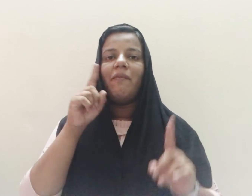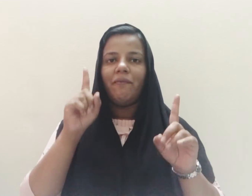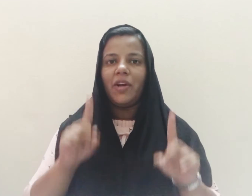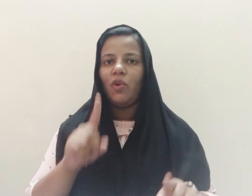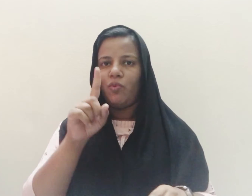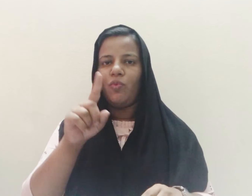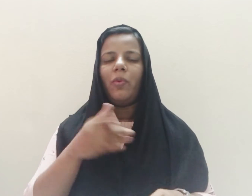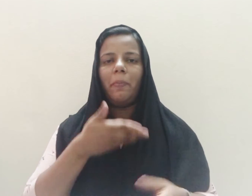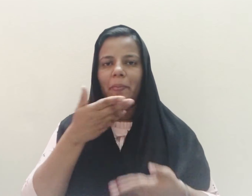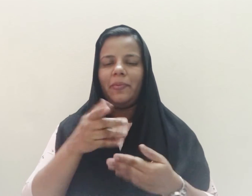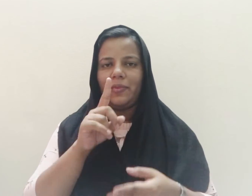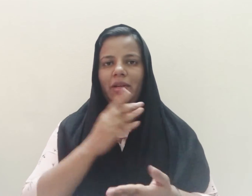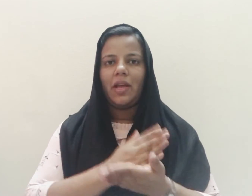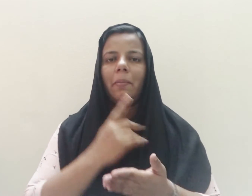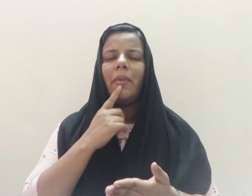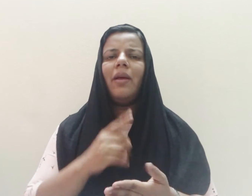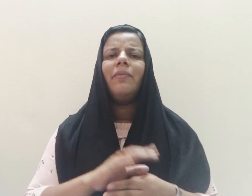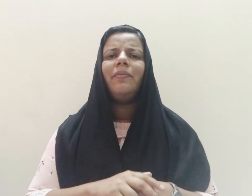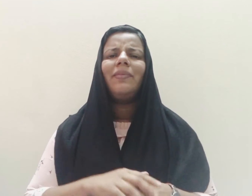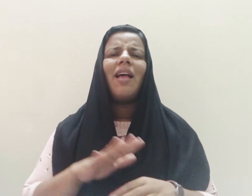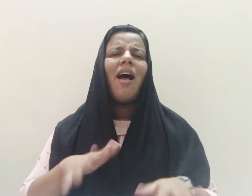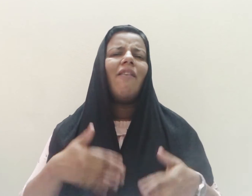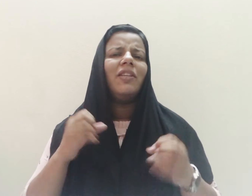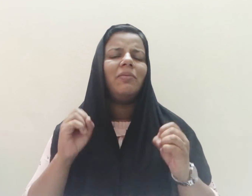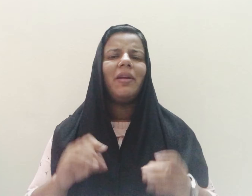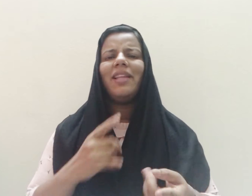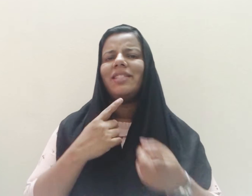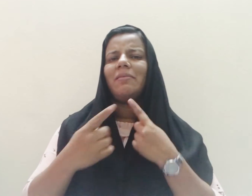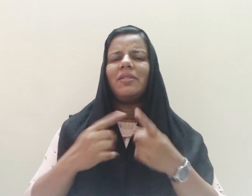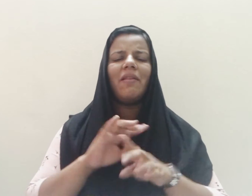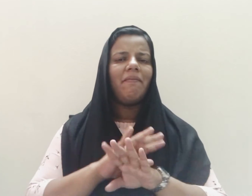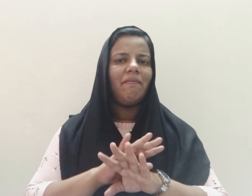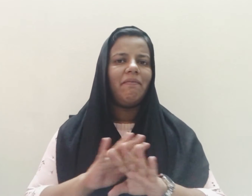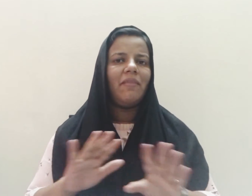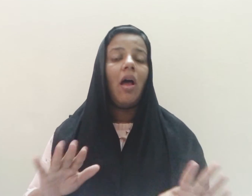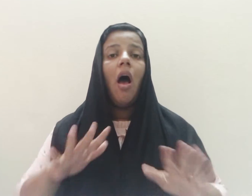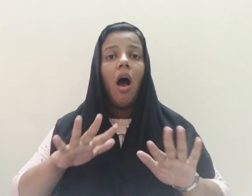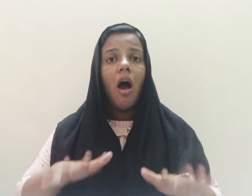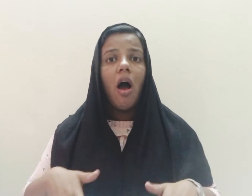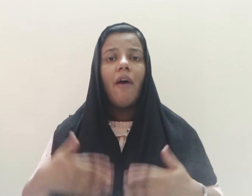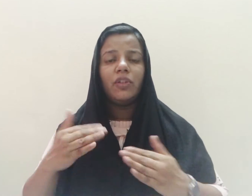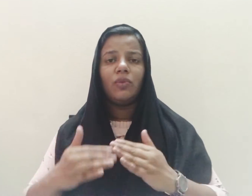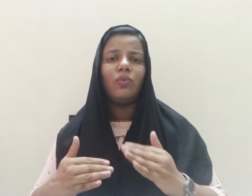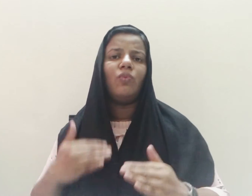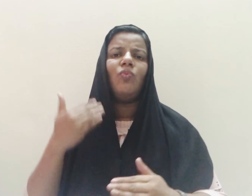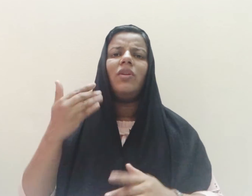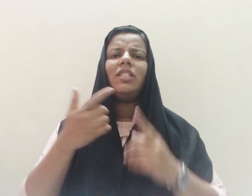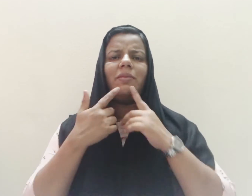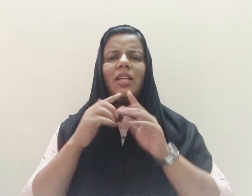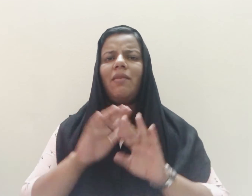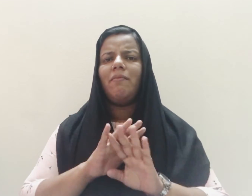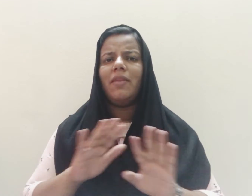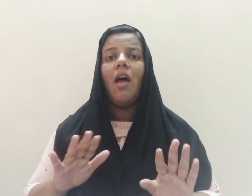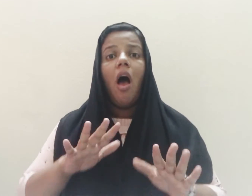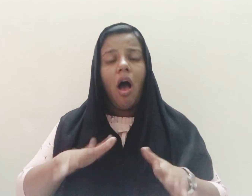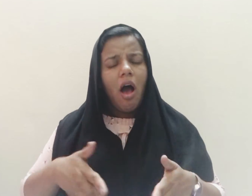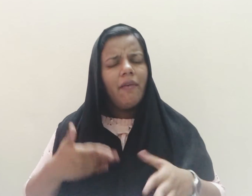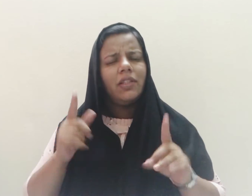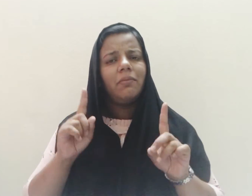ഒരു ഉപദേശം പറയാം അതിനകത്ത്. ഒരു കാരണവശാൽ അനാവശ്യമായി സംസാരിക്കും. ആവശ്യത്തിലധികമായ വാക്കുകൾ നമ്മുടെ വായിൽ നിന്ന്